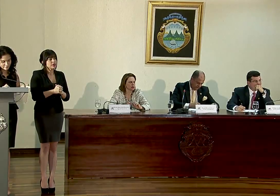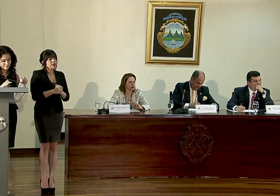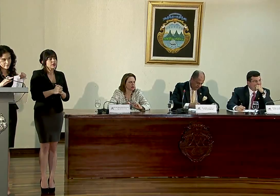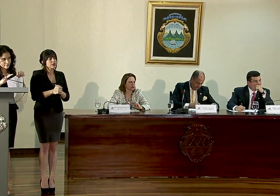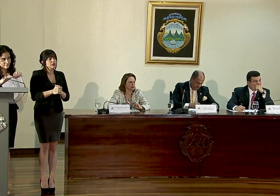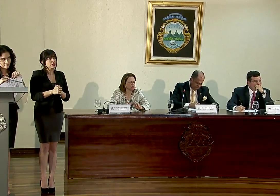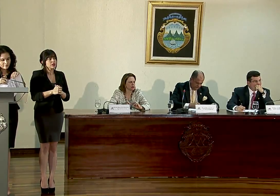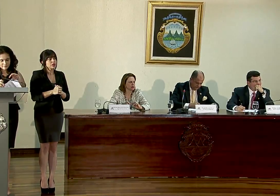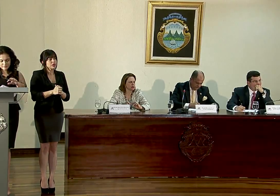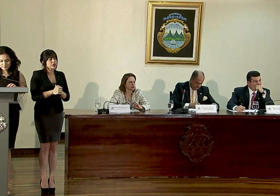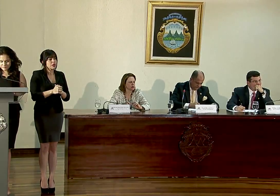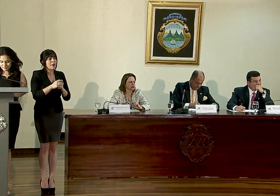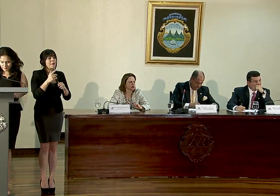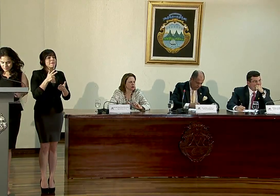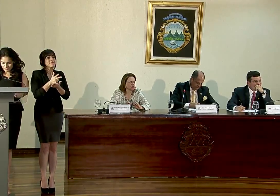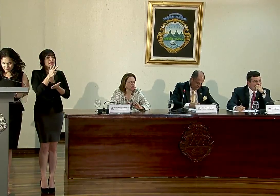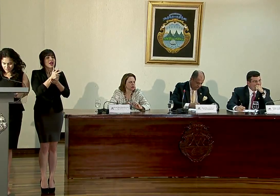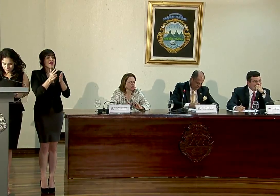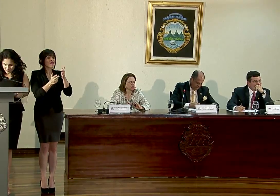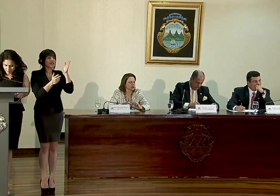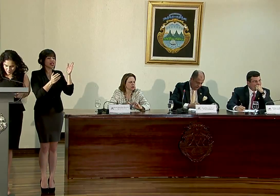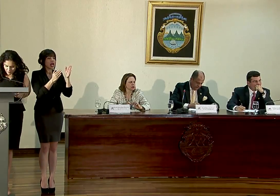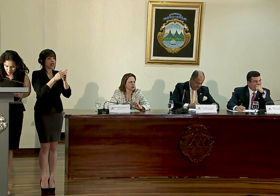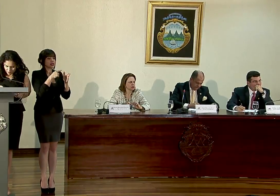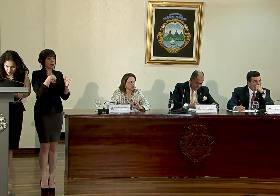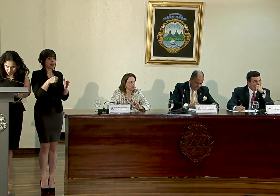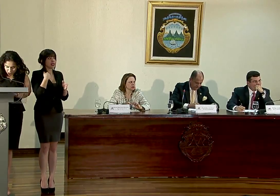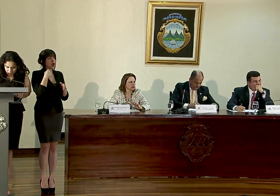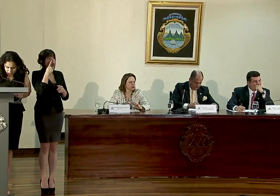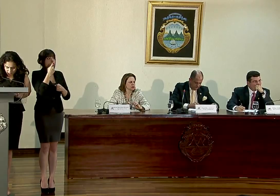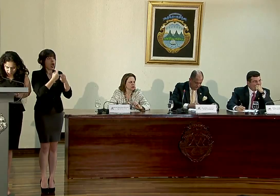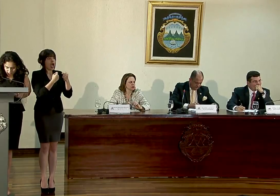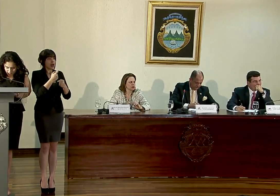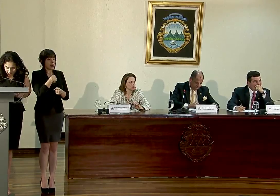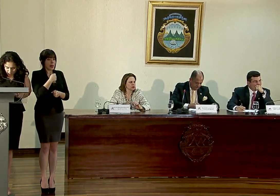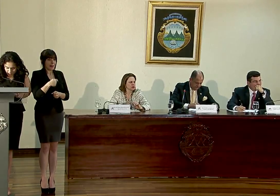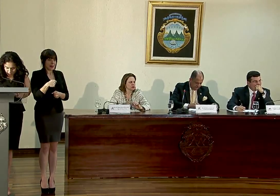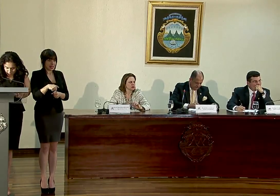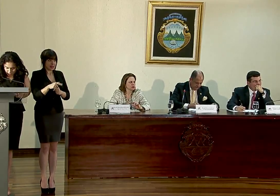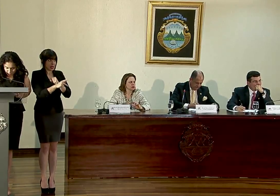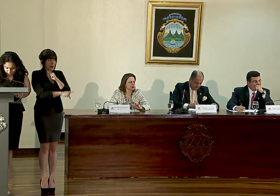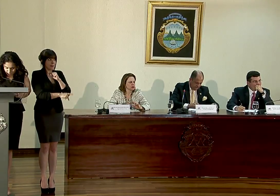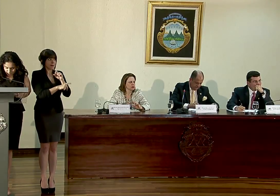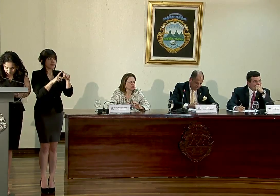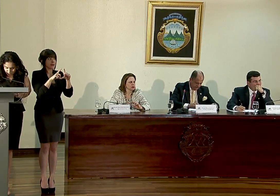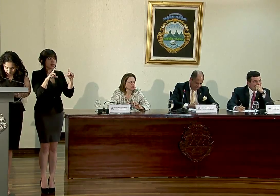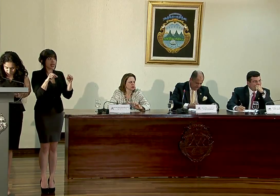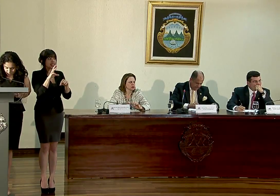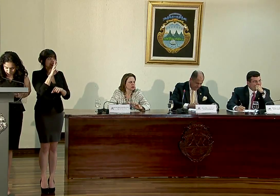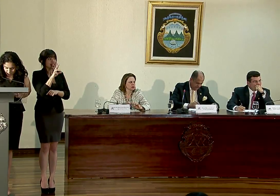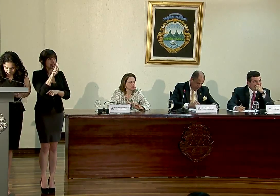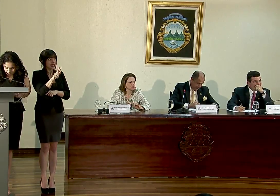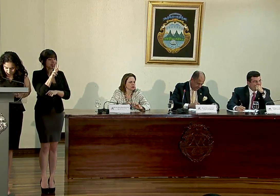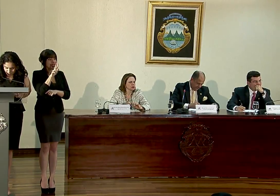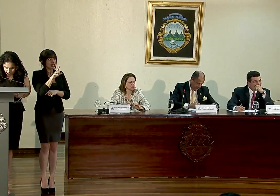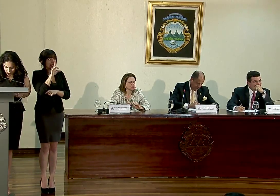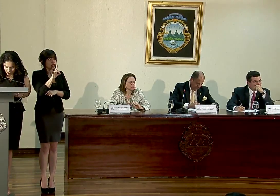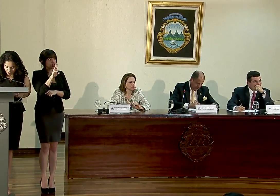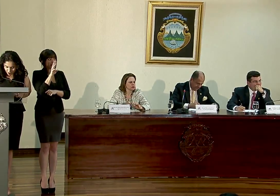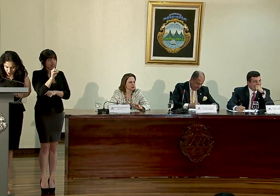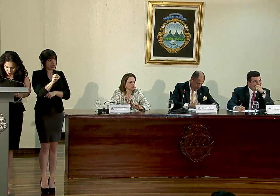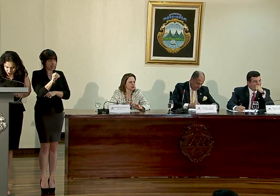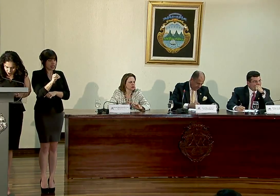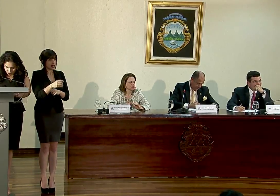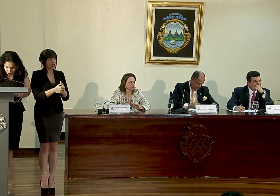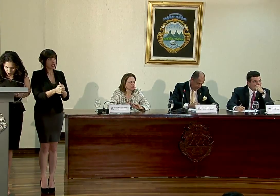el parqueo de enfrente de Casa Presidencial hay un carro de la Presidencia de la República, placa 63-38-60,